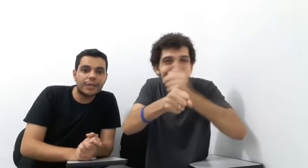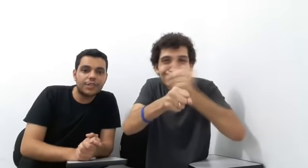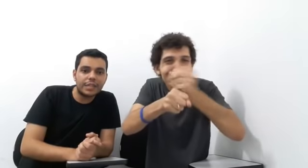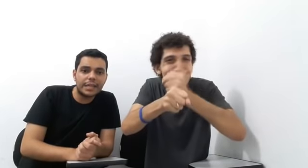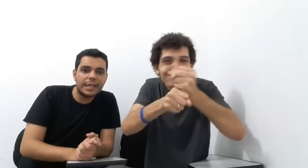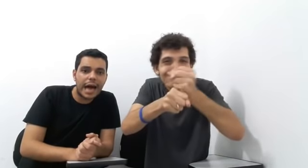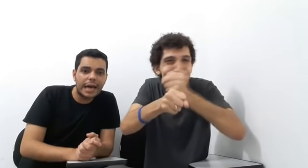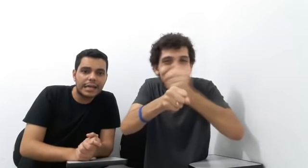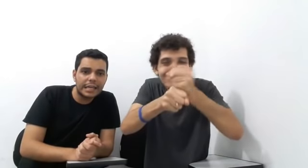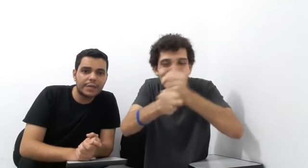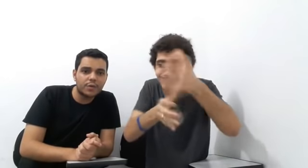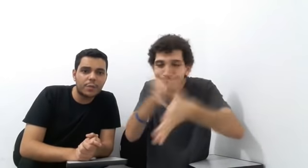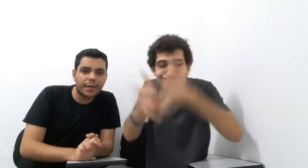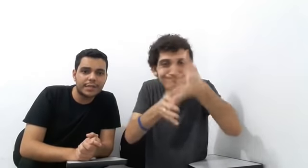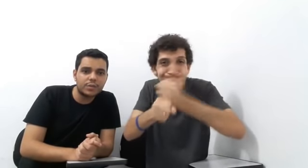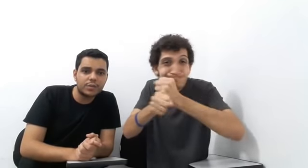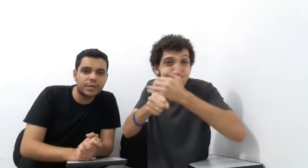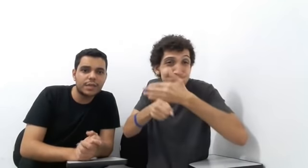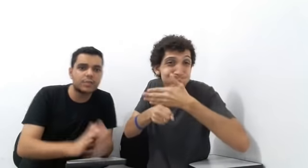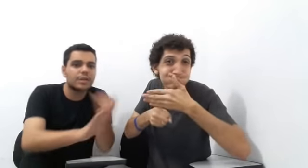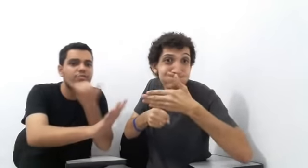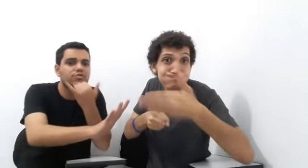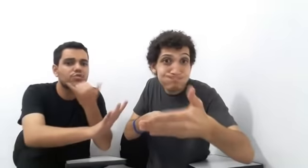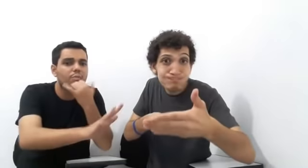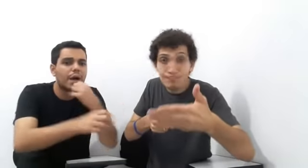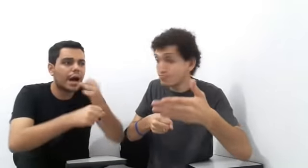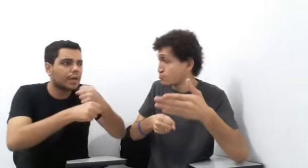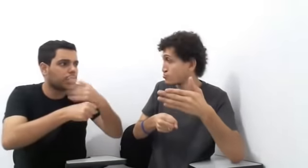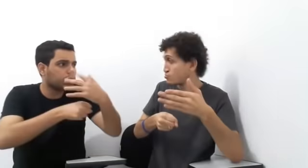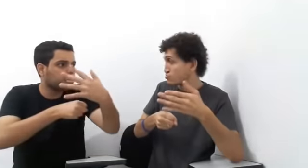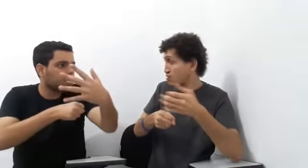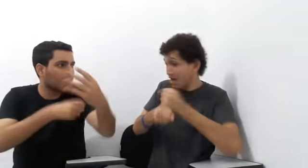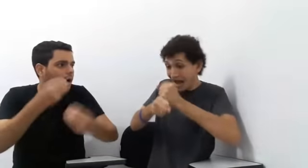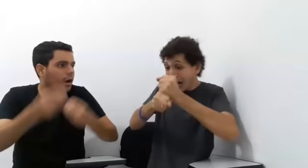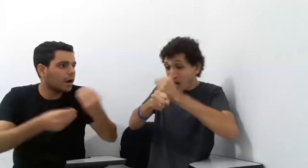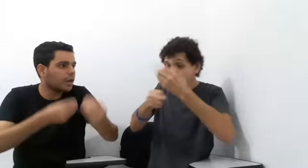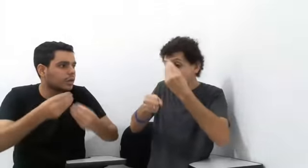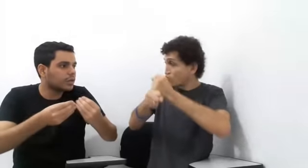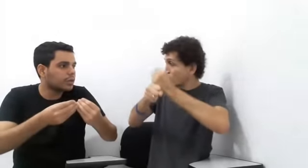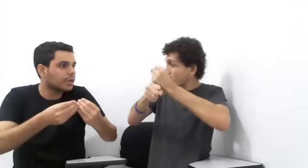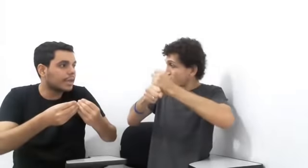adquire a Libras com o passar dos anos.